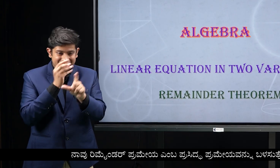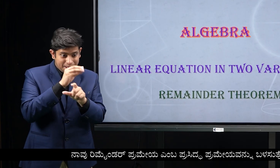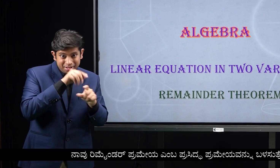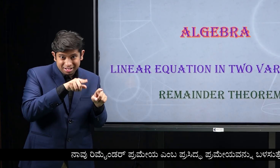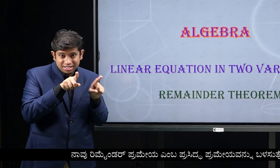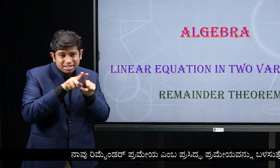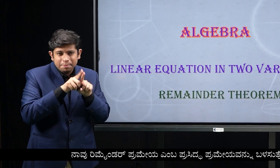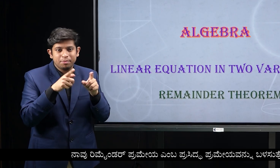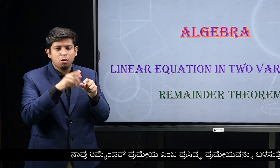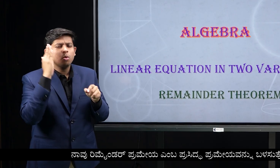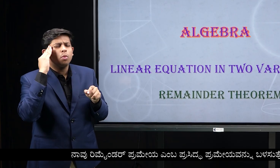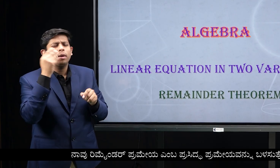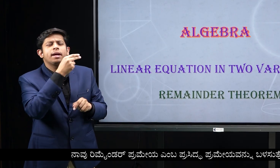ಬಳಸ್ತೇವೆ.